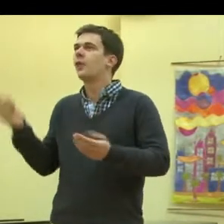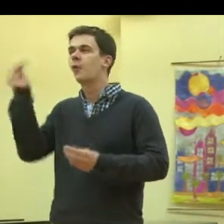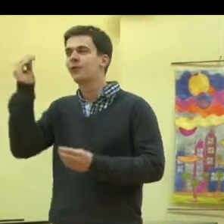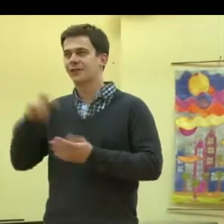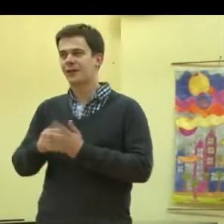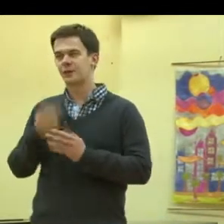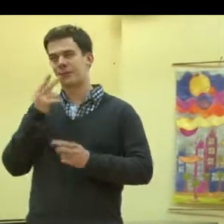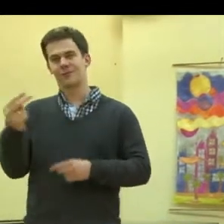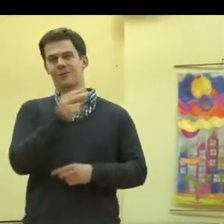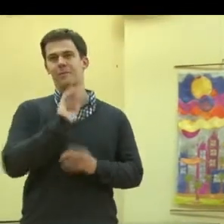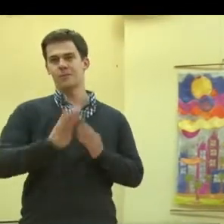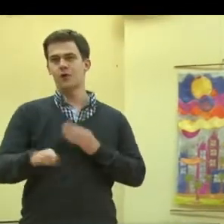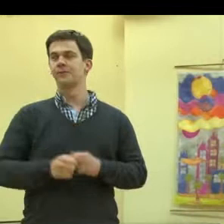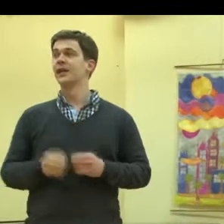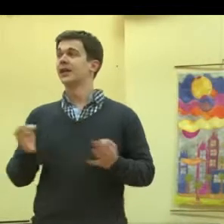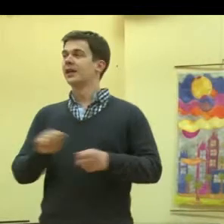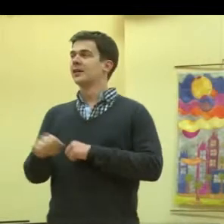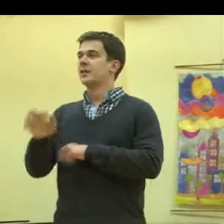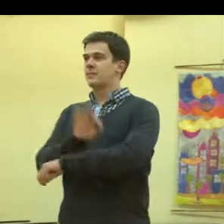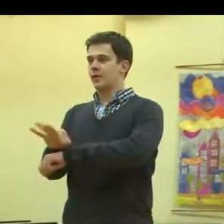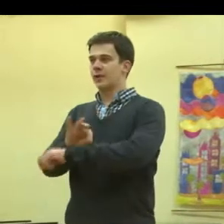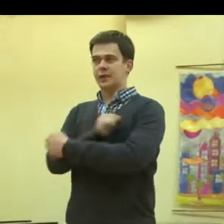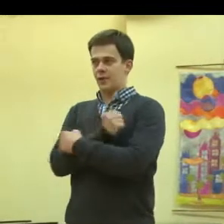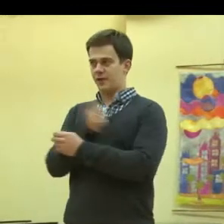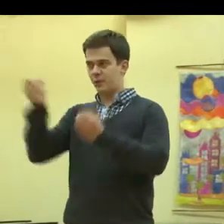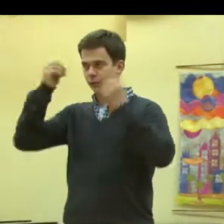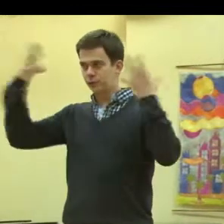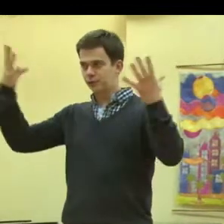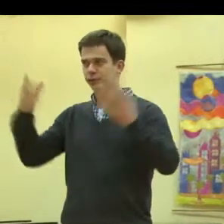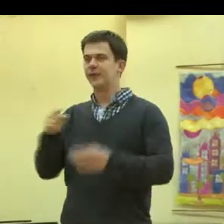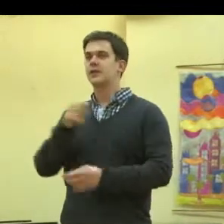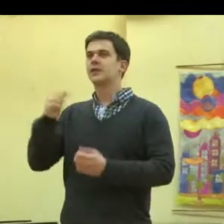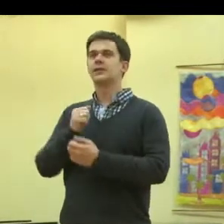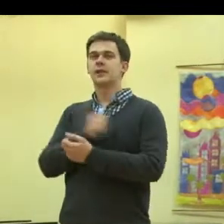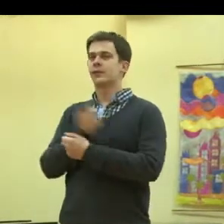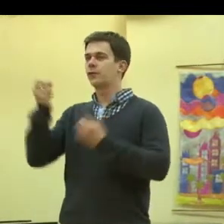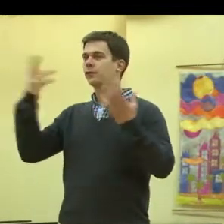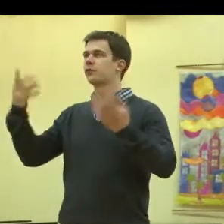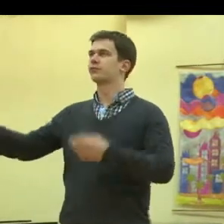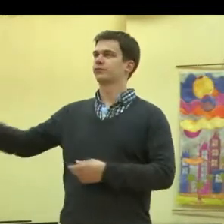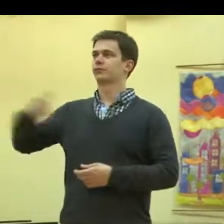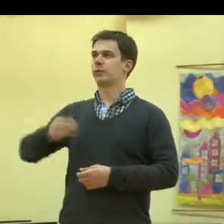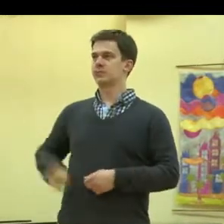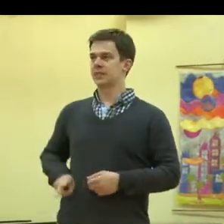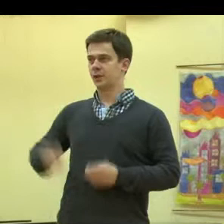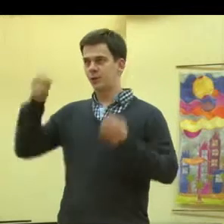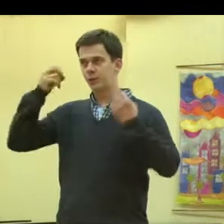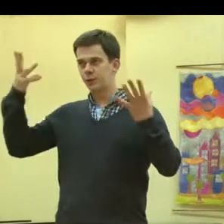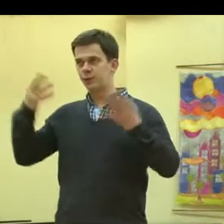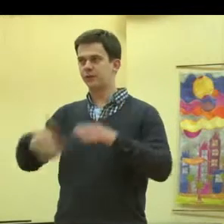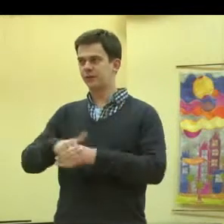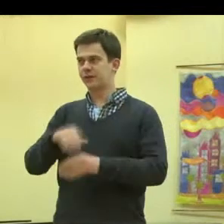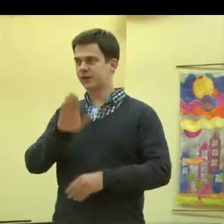zobaczą. Ja przypomnę, spotykamy się w ramach projektu Zakochaj się w kulturze. Projektu dofinansowanego przez ministra kultury i